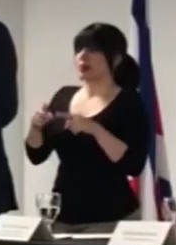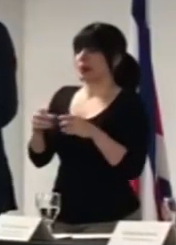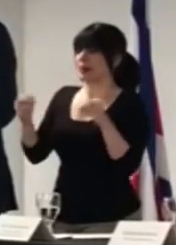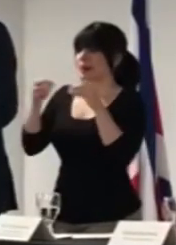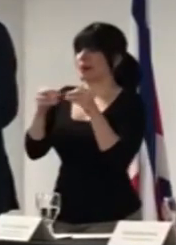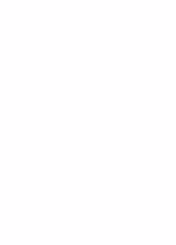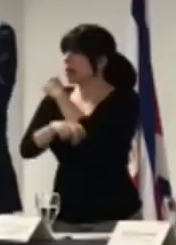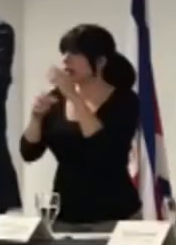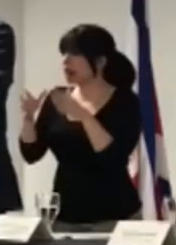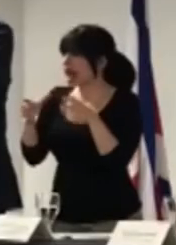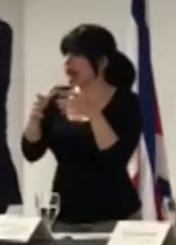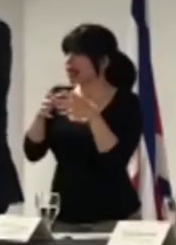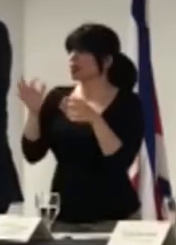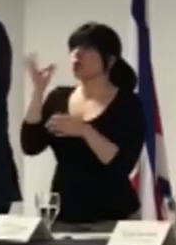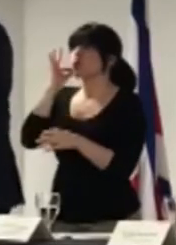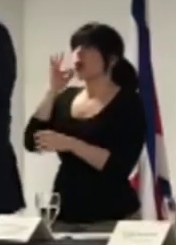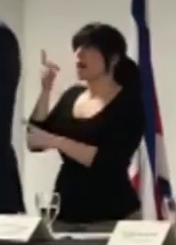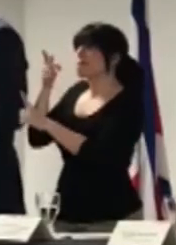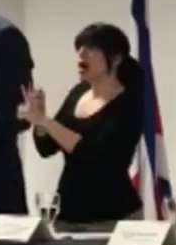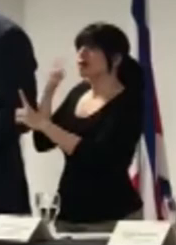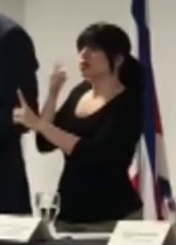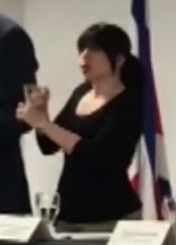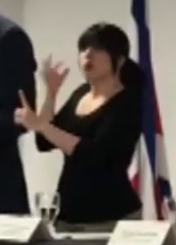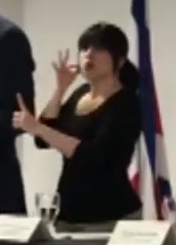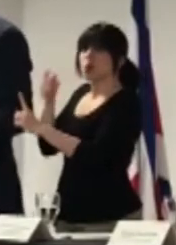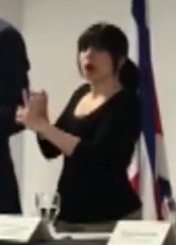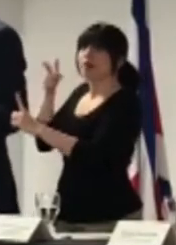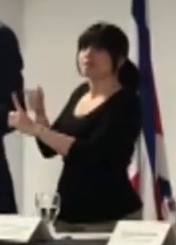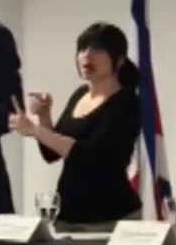más y más droga, pues a las mujeres las matan por ser mujeres.